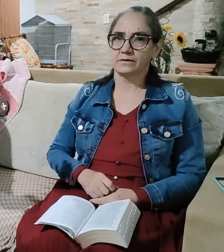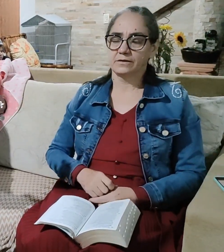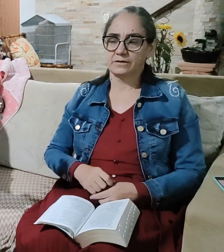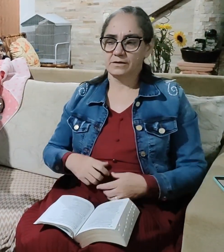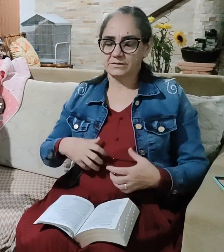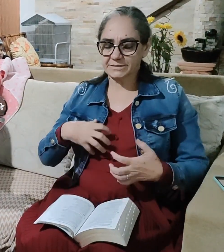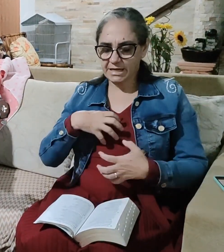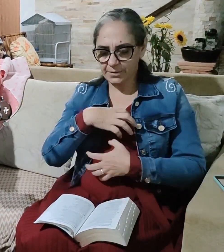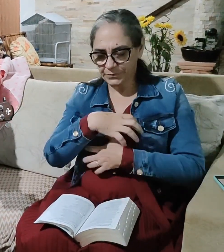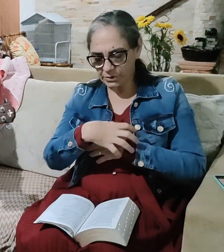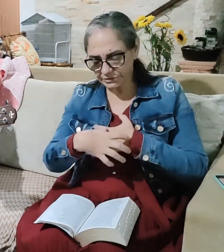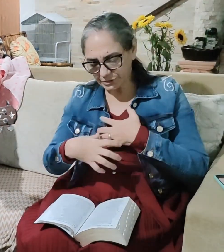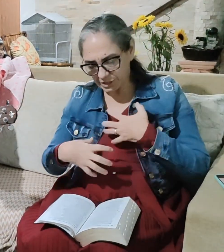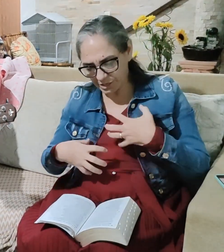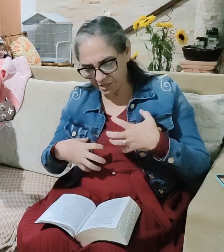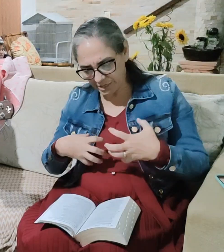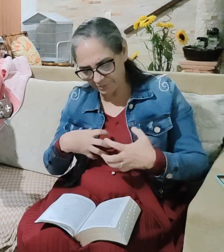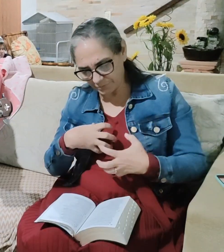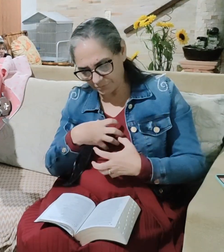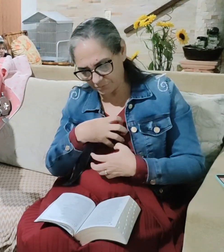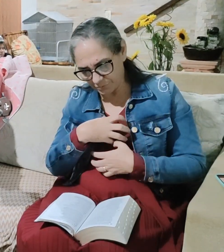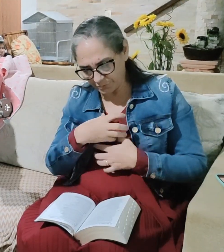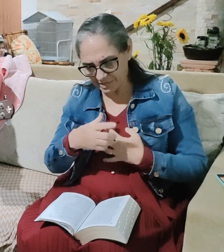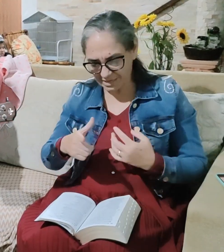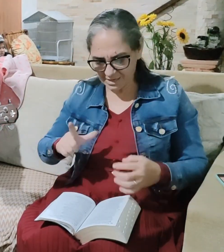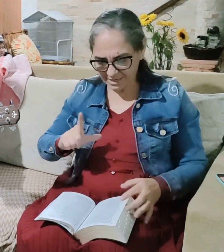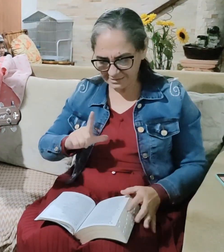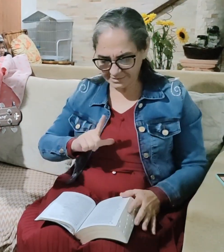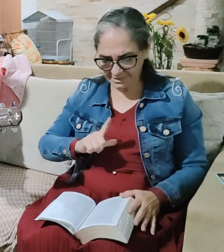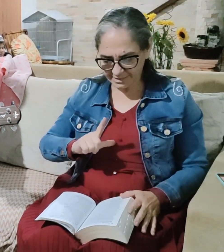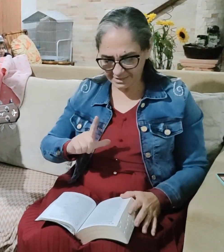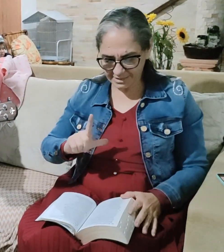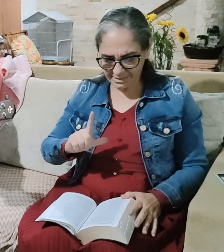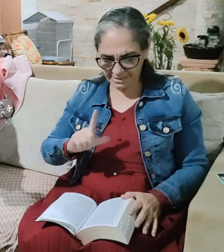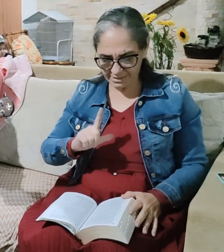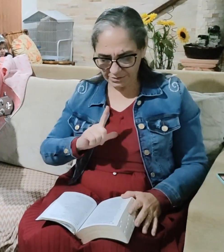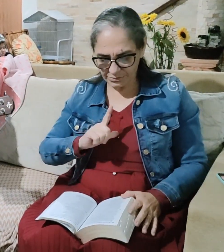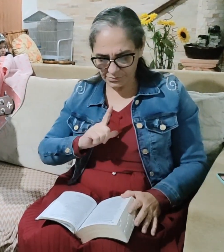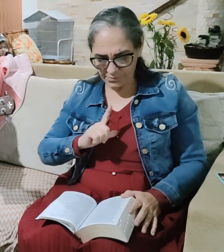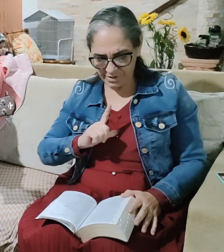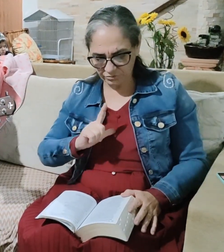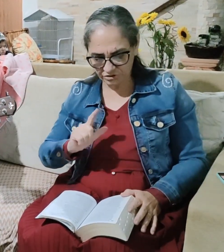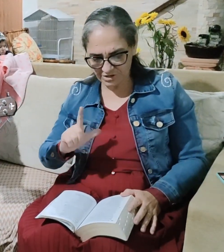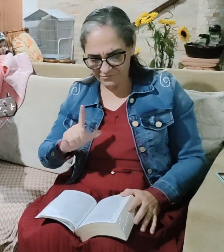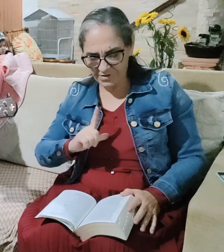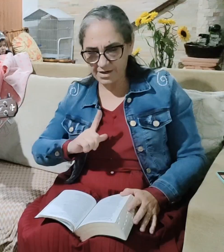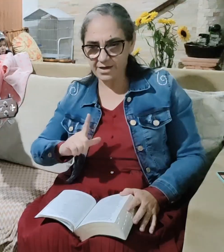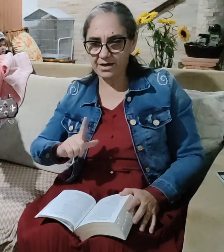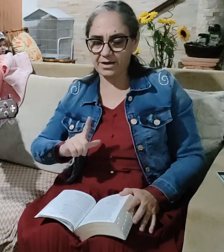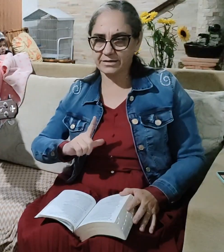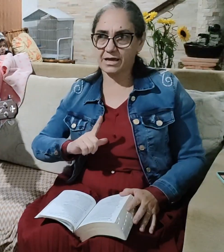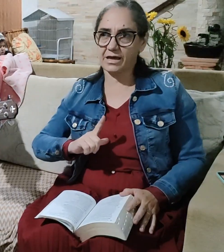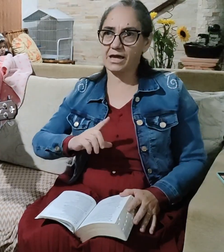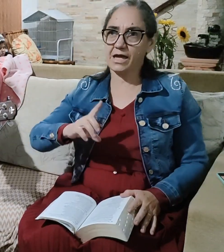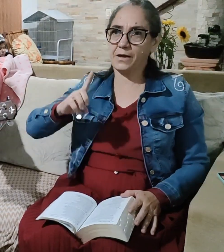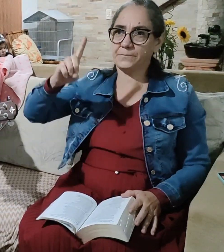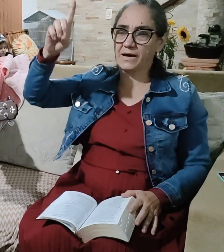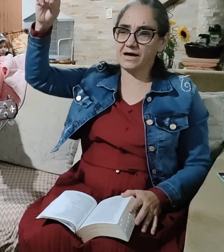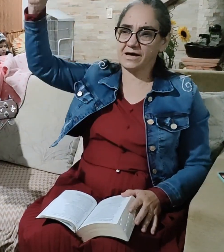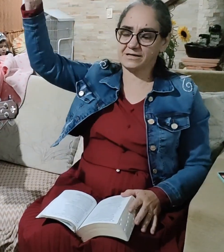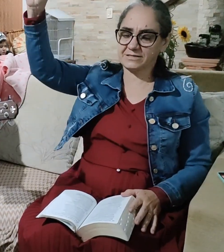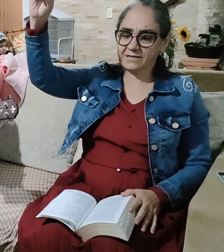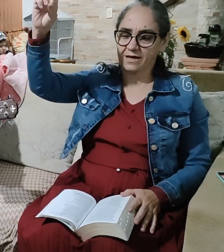Se for tribulação, eu tiver que